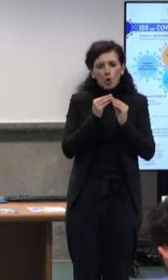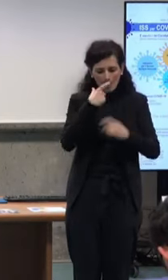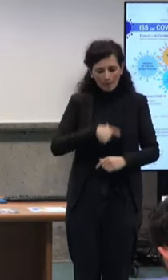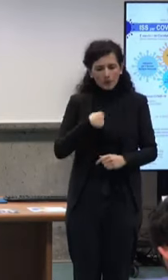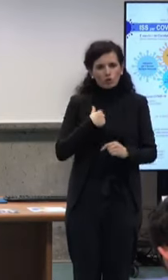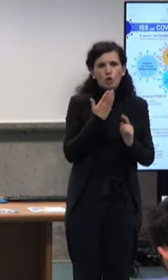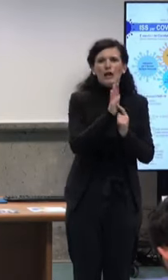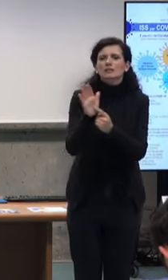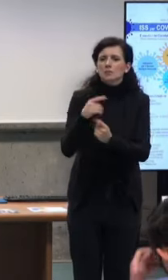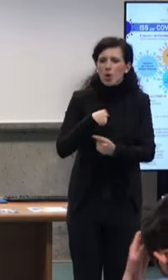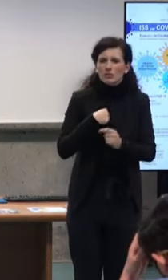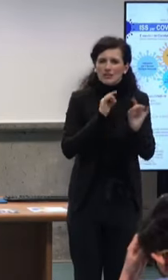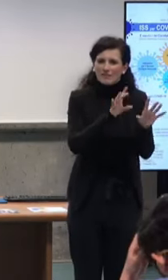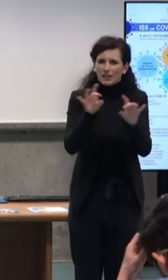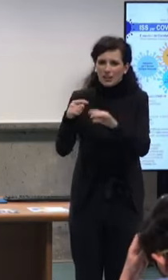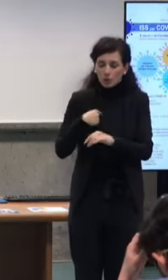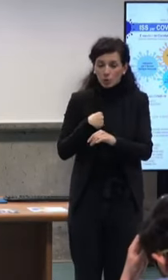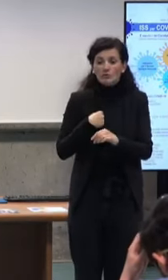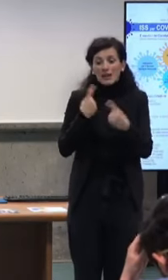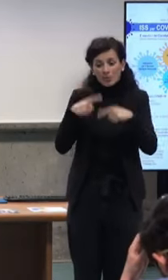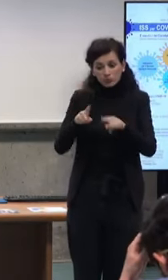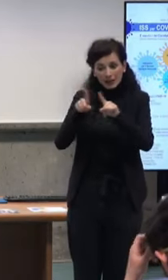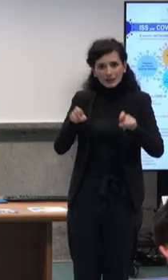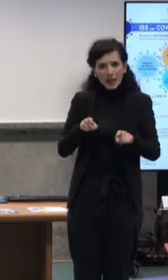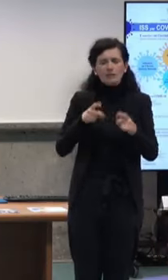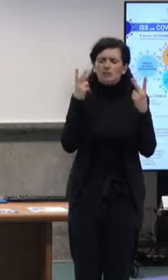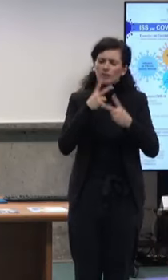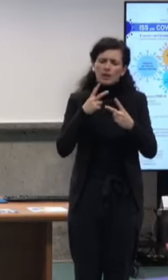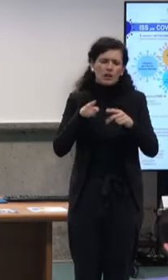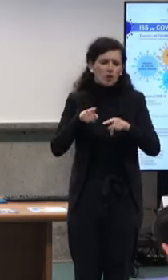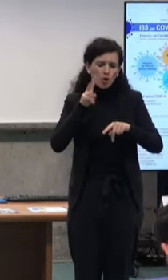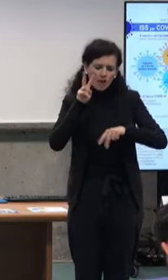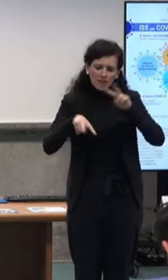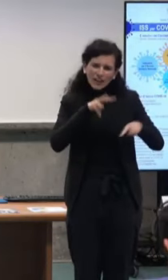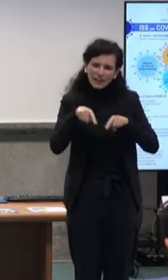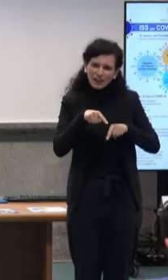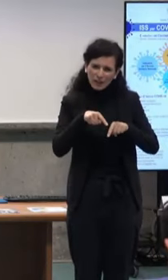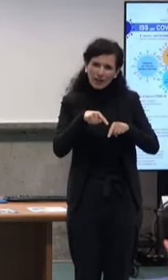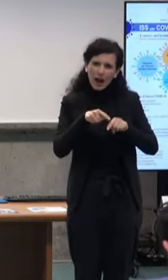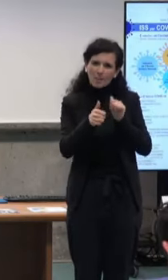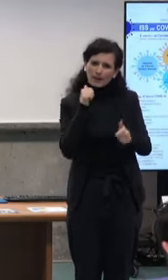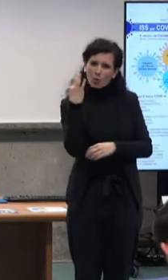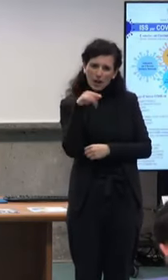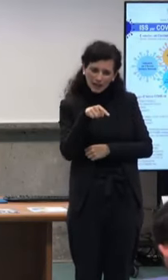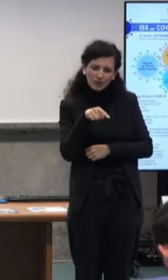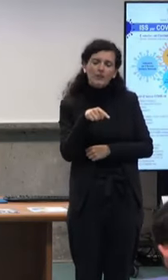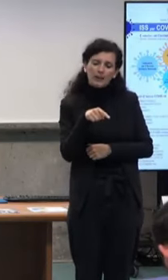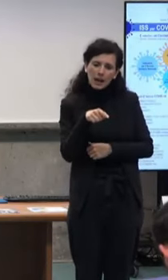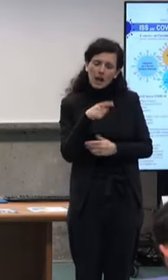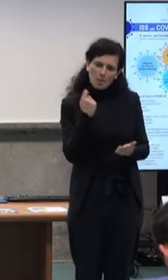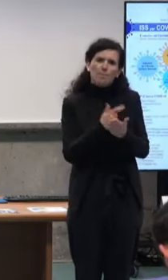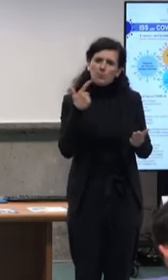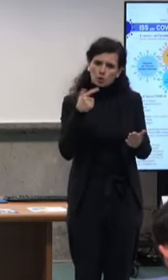è una verifica importante una verifica che è stata dibattuto all'interno del comitato tecnico scientifico e che presumibilmente